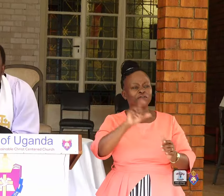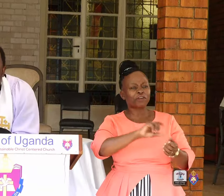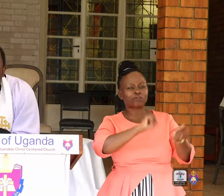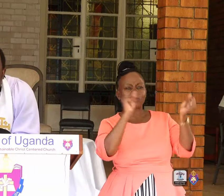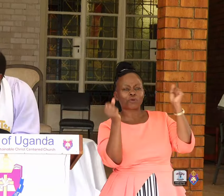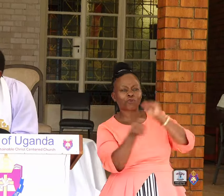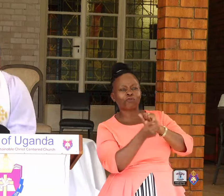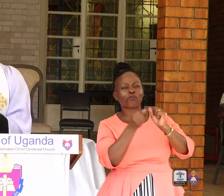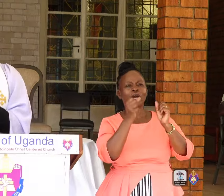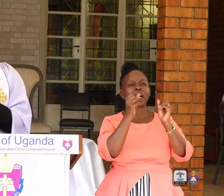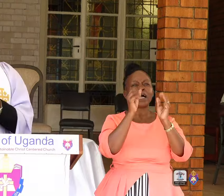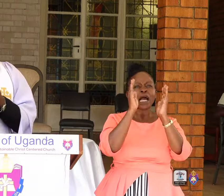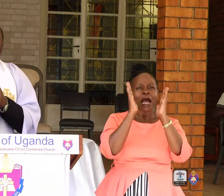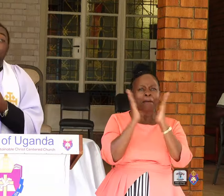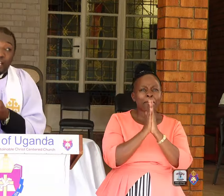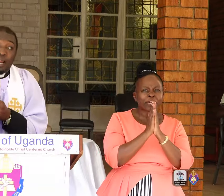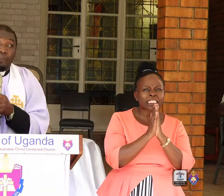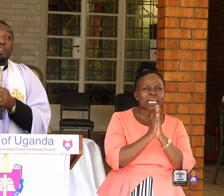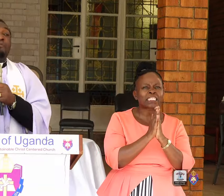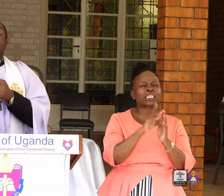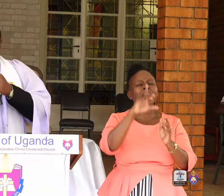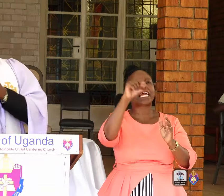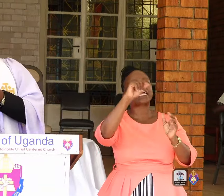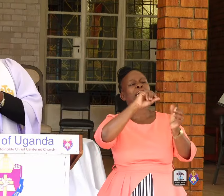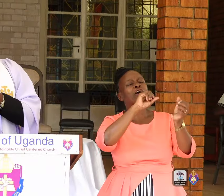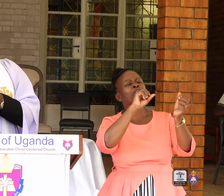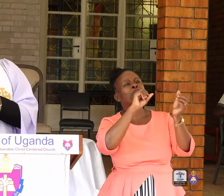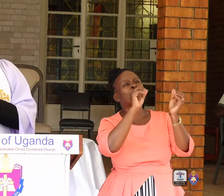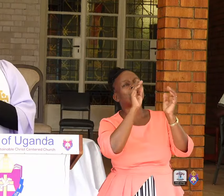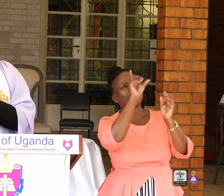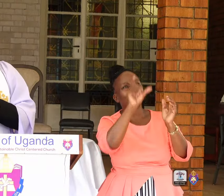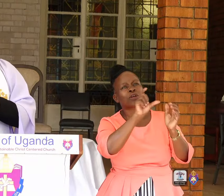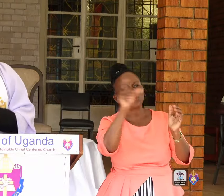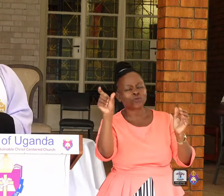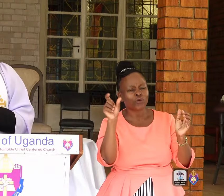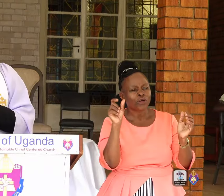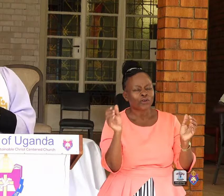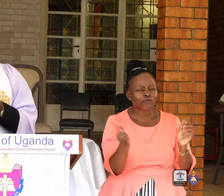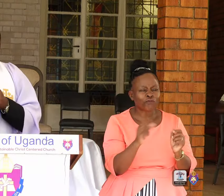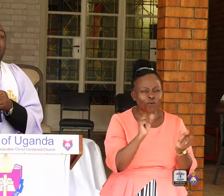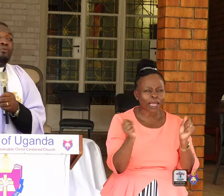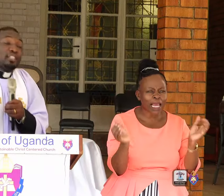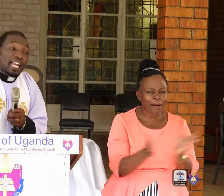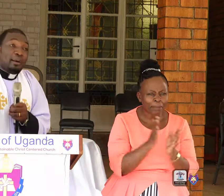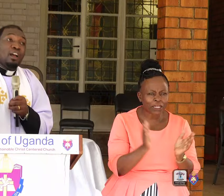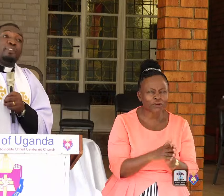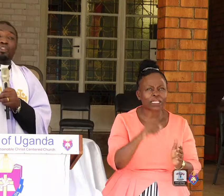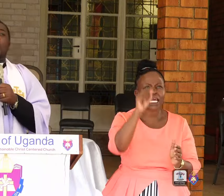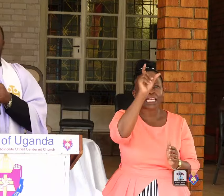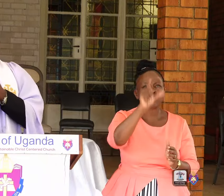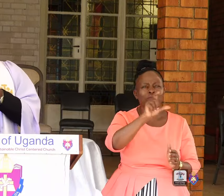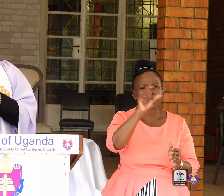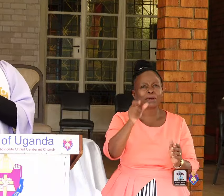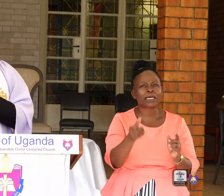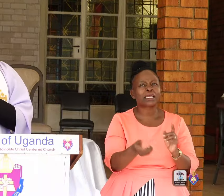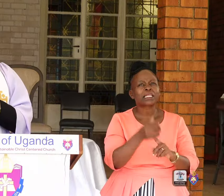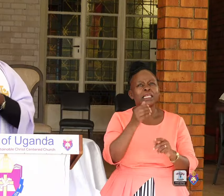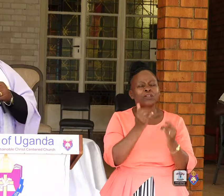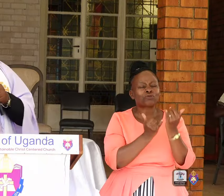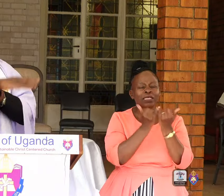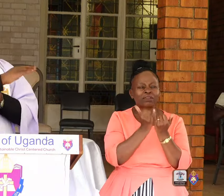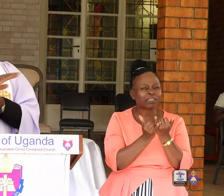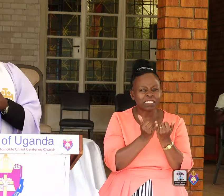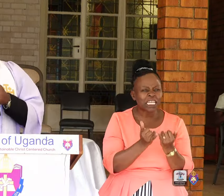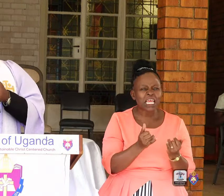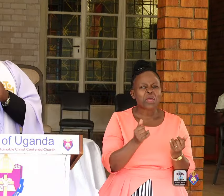nedda teyagenda ku musalaba ffe tusobole okufuuka abapentekote nedda teyagenda ku musalaba ffe tusobole okufuuka aba 7CD